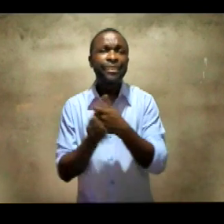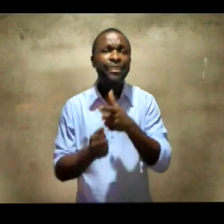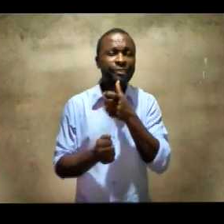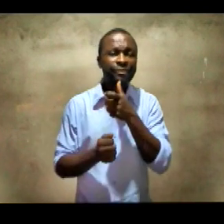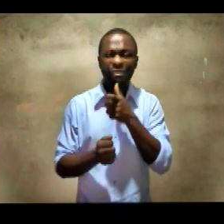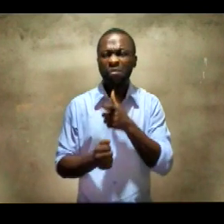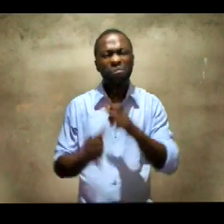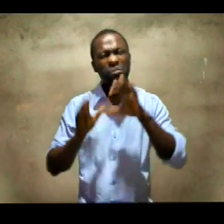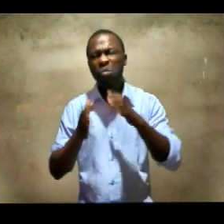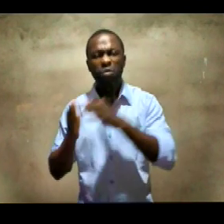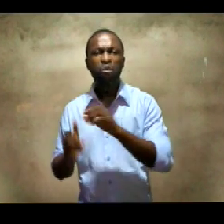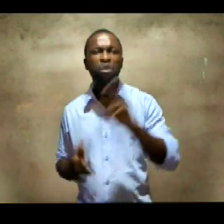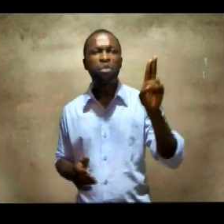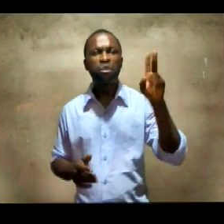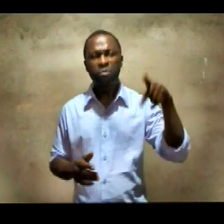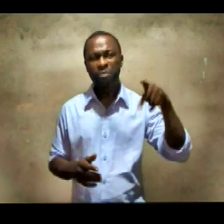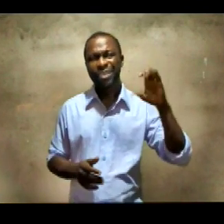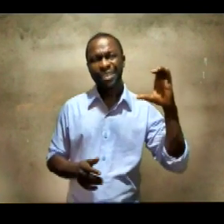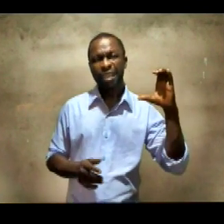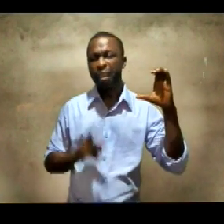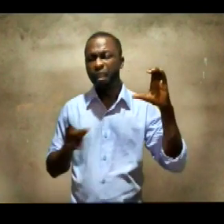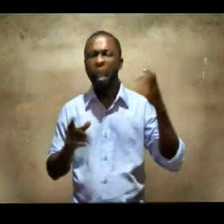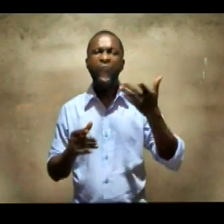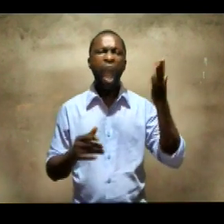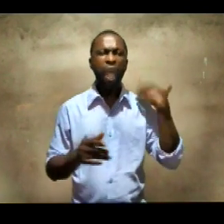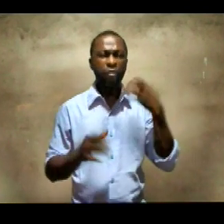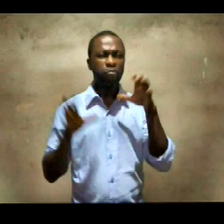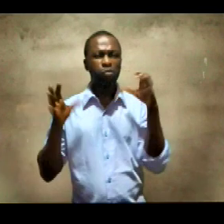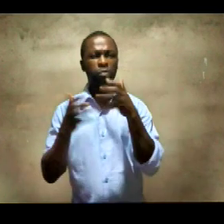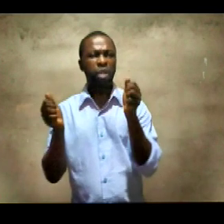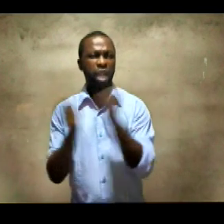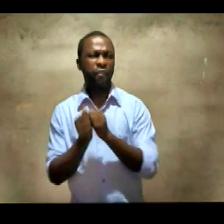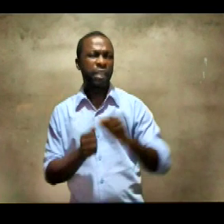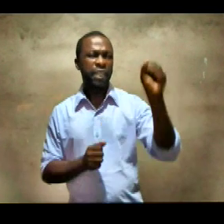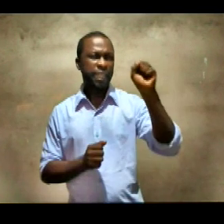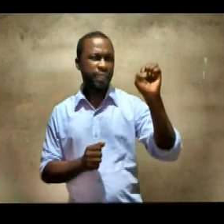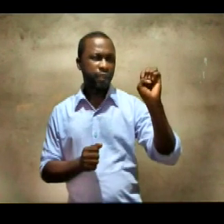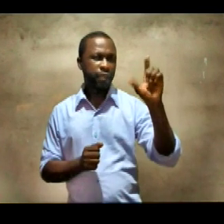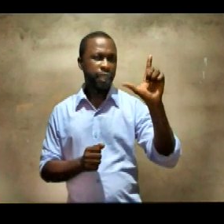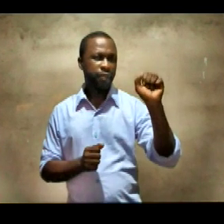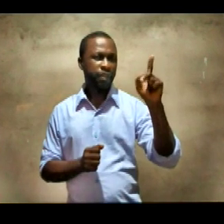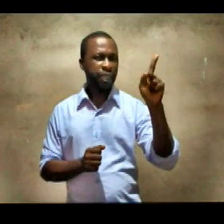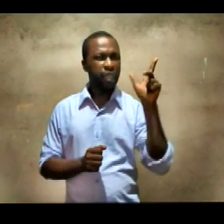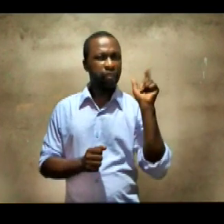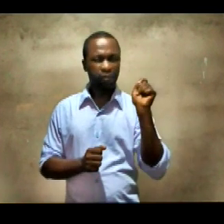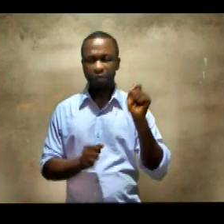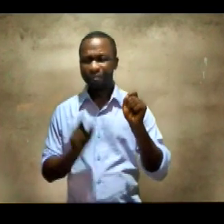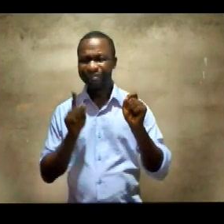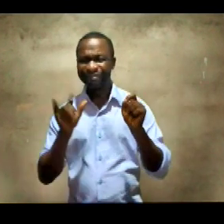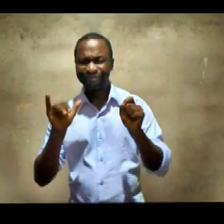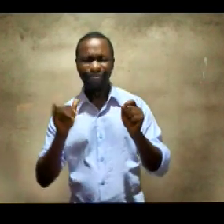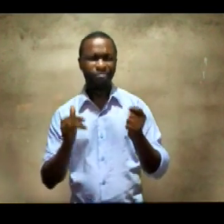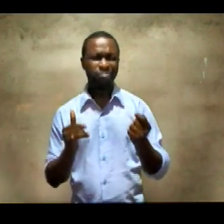paix en Centrafrique, UPC, un groupe armé issu de l'ex-rébellion musulmane, Seleka, visait particulièrement les forces